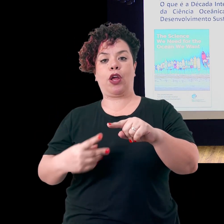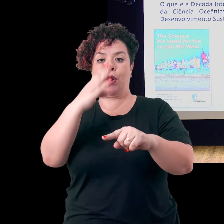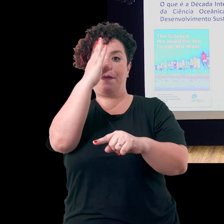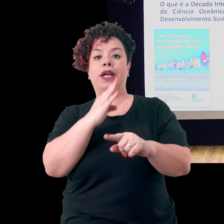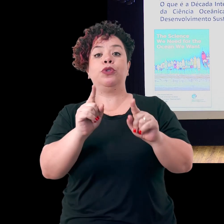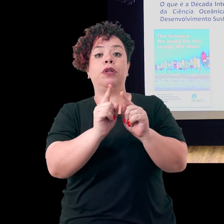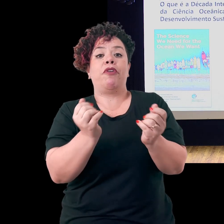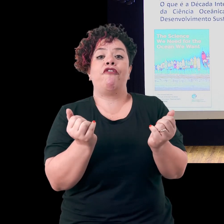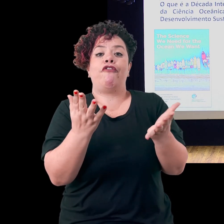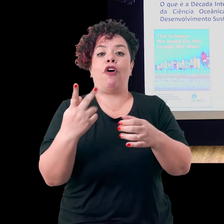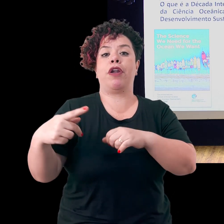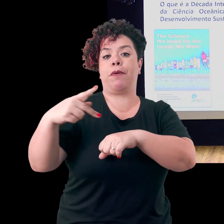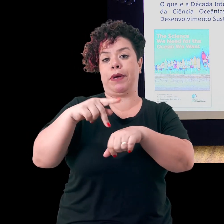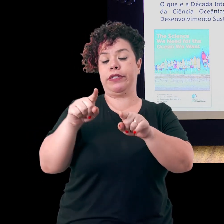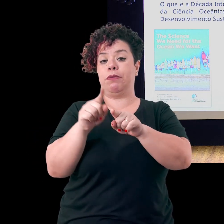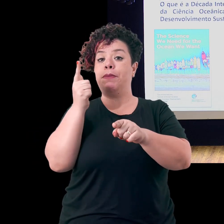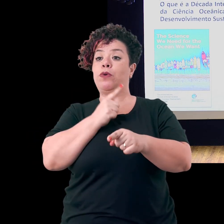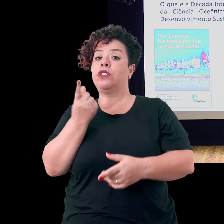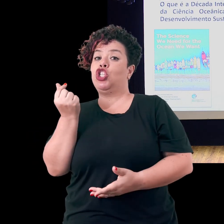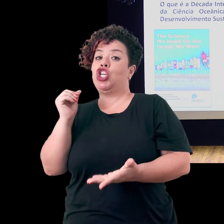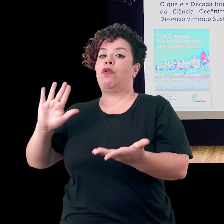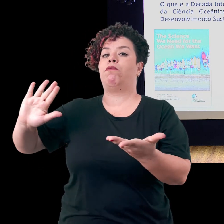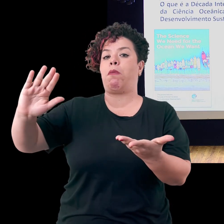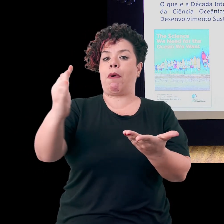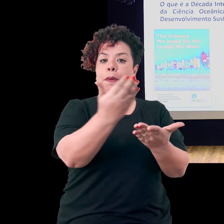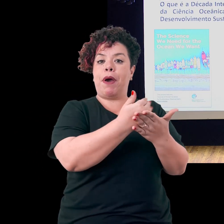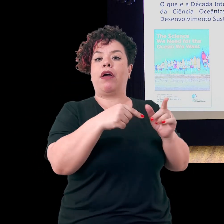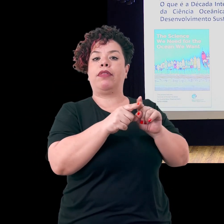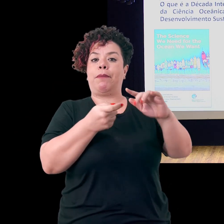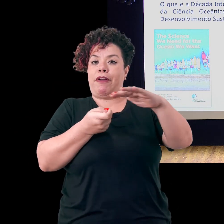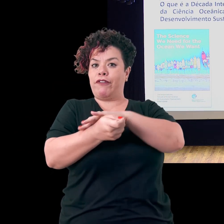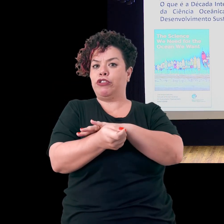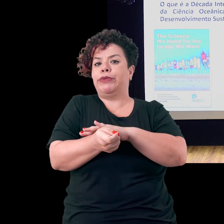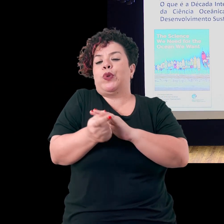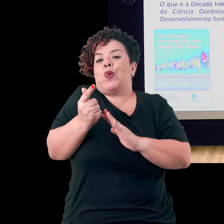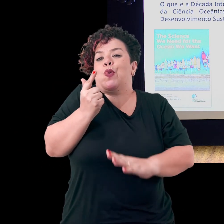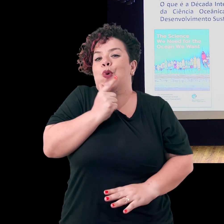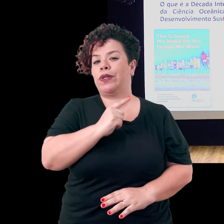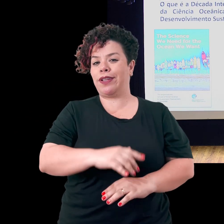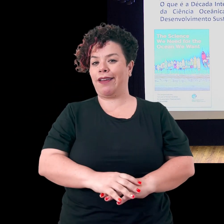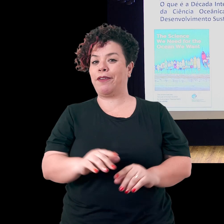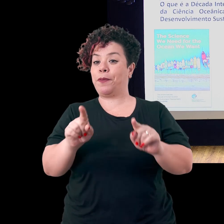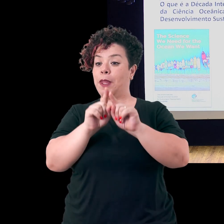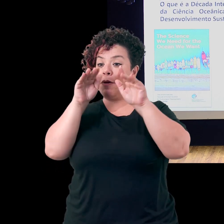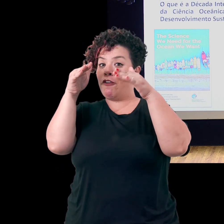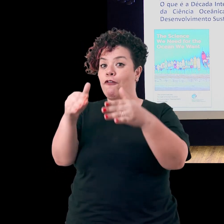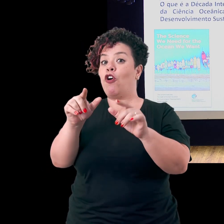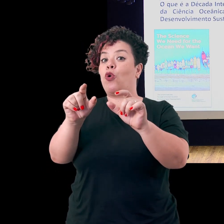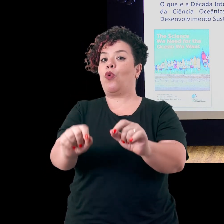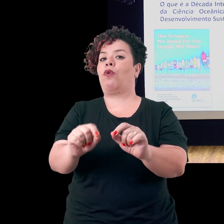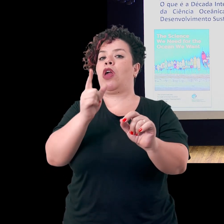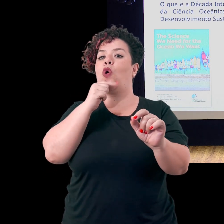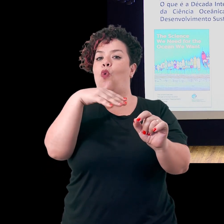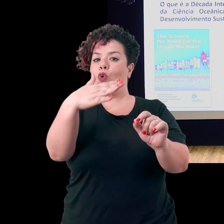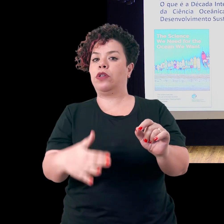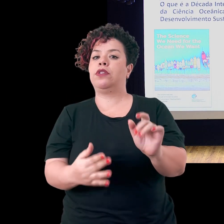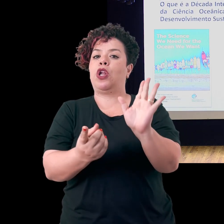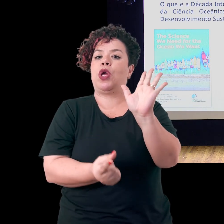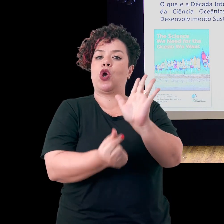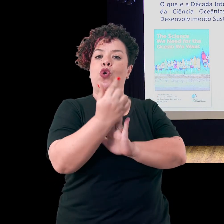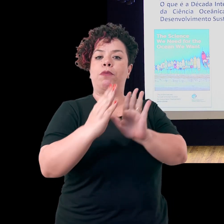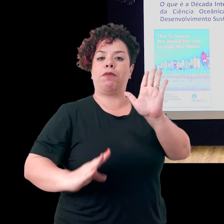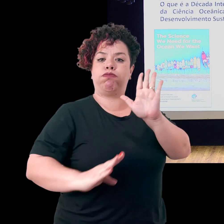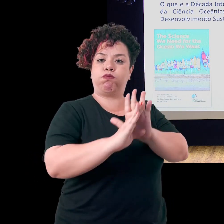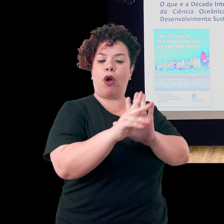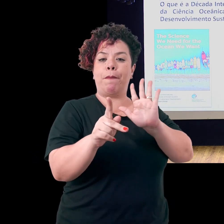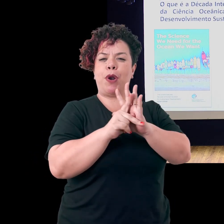capacitação, né, a captação de recursos e também investimentos. E também destaca o papel do oceano na economia, na regulação climática